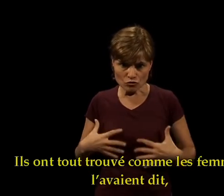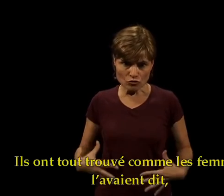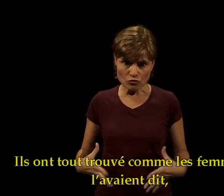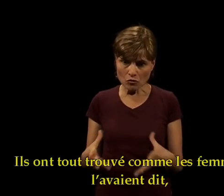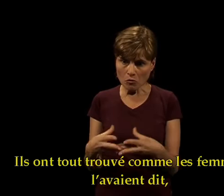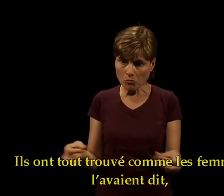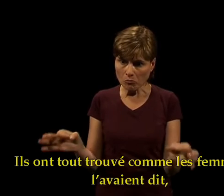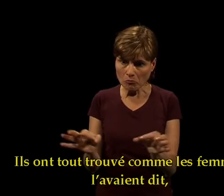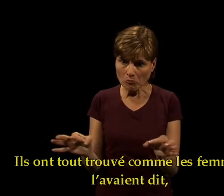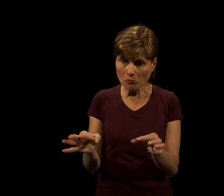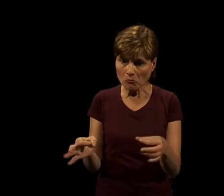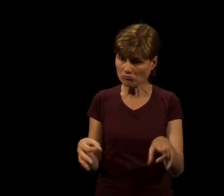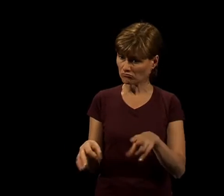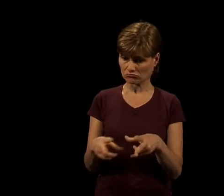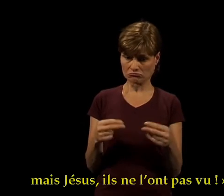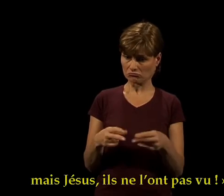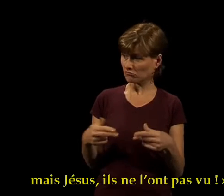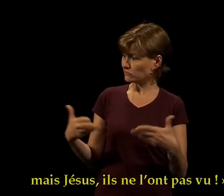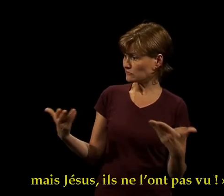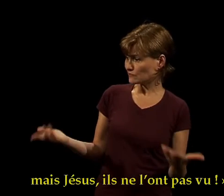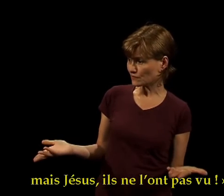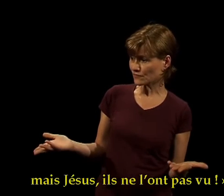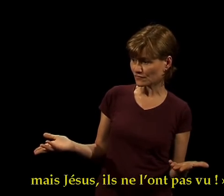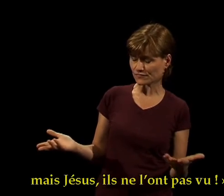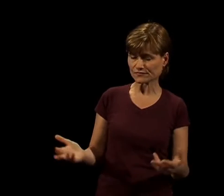dit. Mais Jésus, ils ne l'ont pas vu.